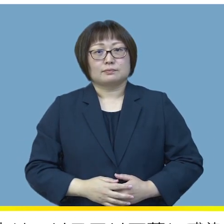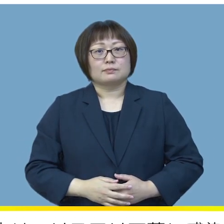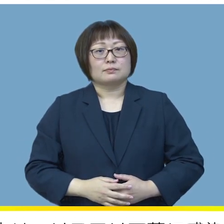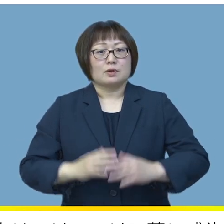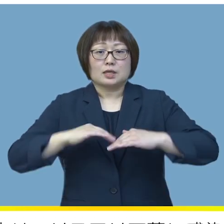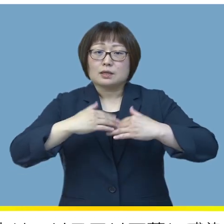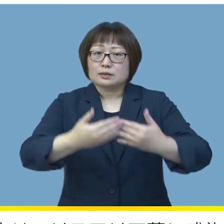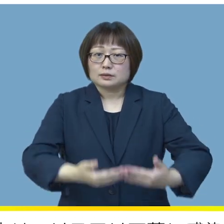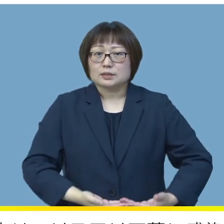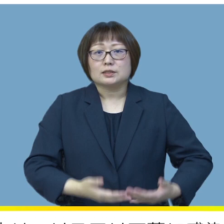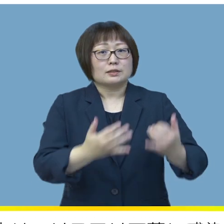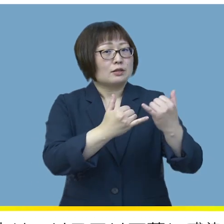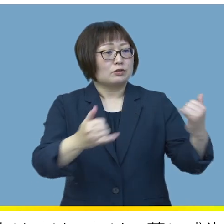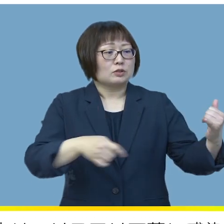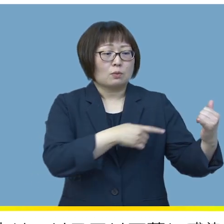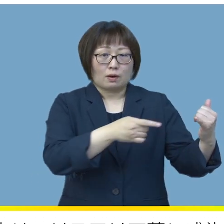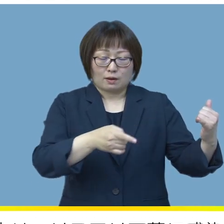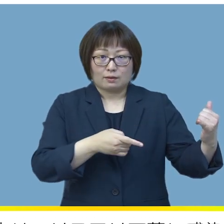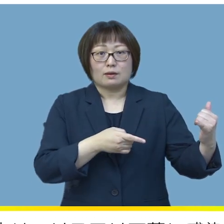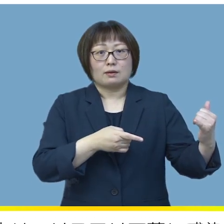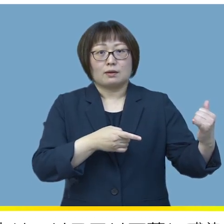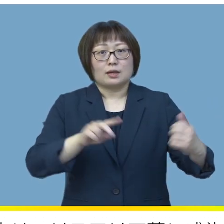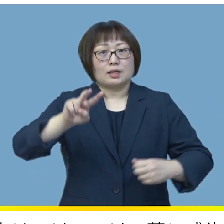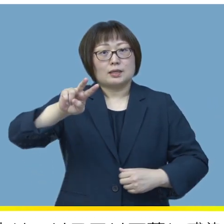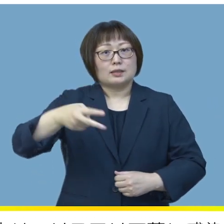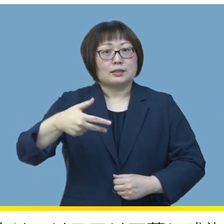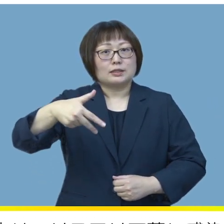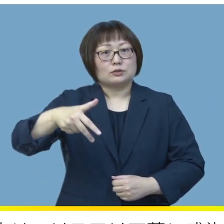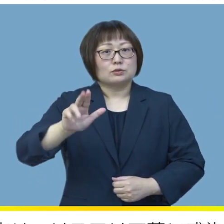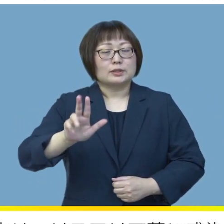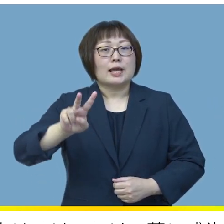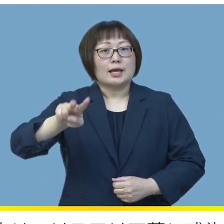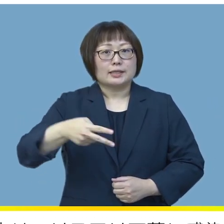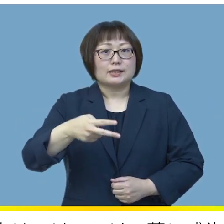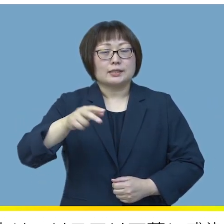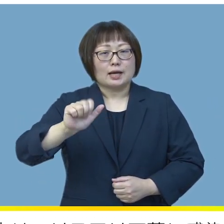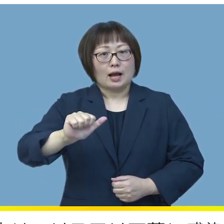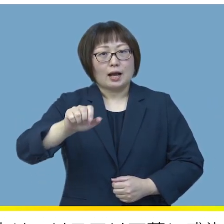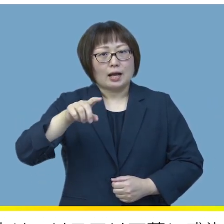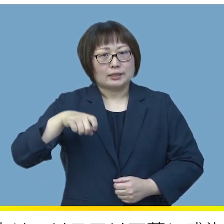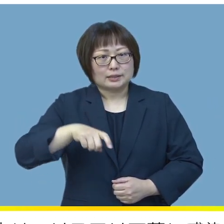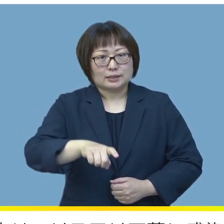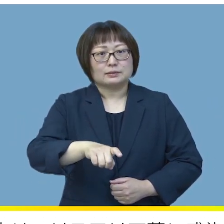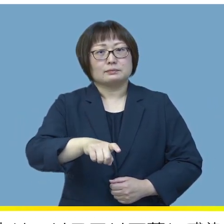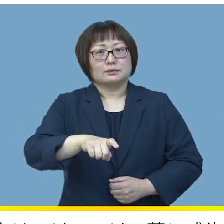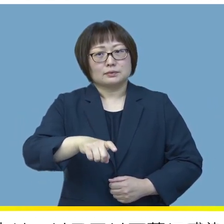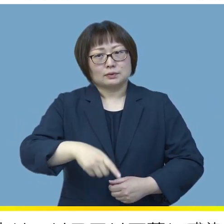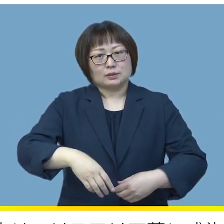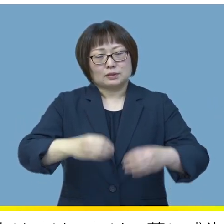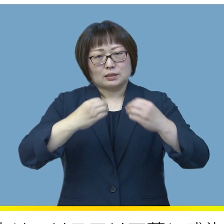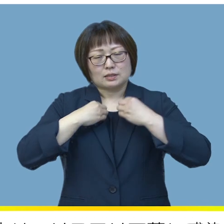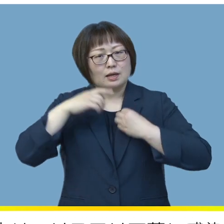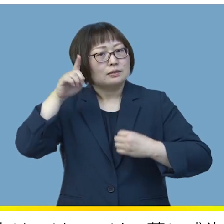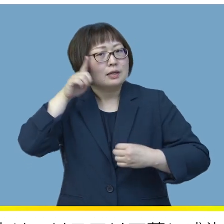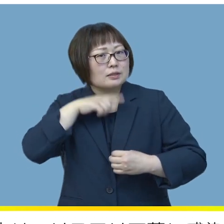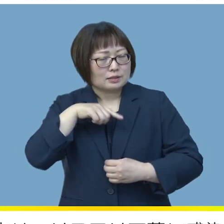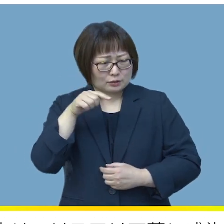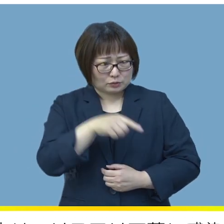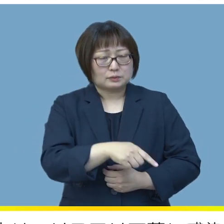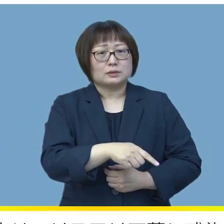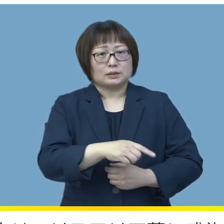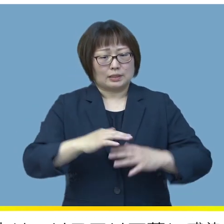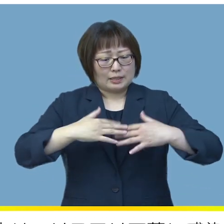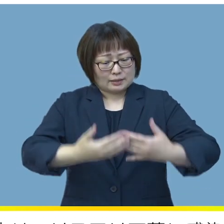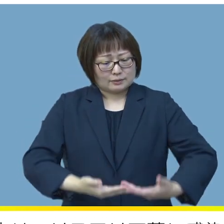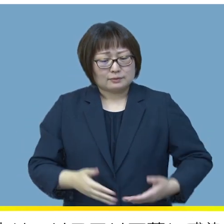妊娠している方はリステリア菌に感染しやすく胎児に影響が出ることが